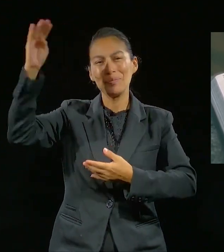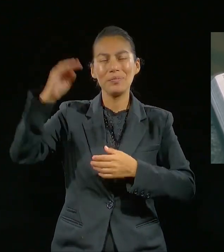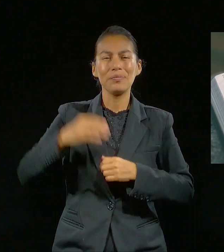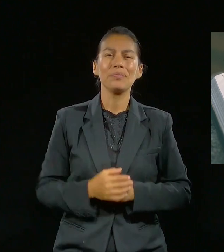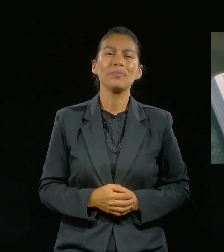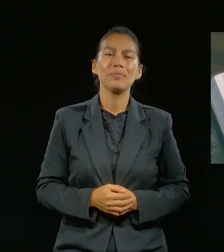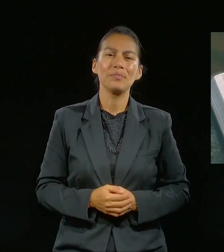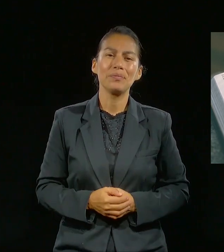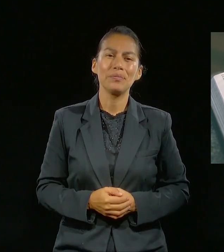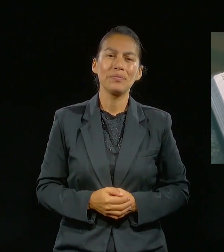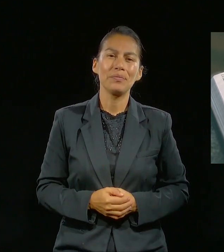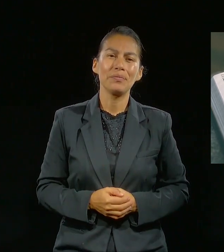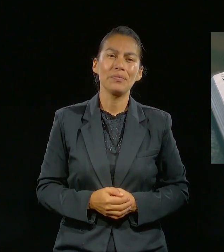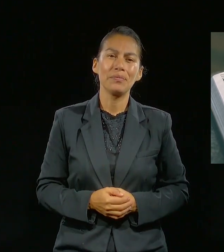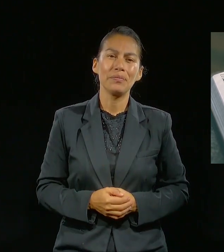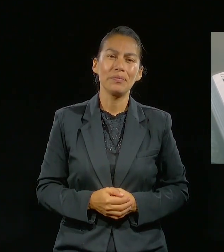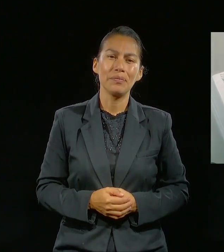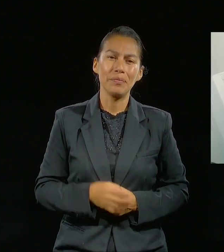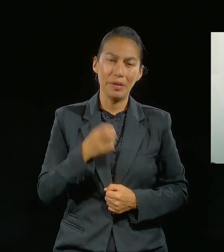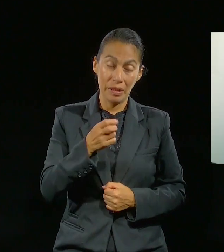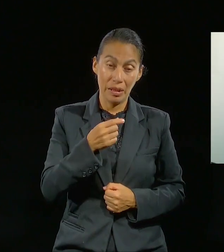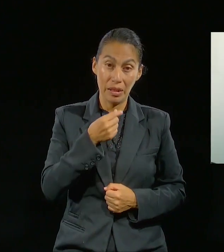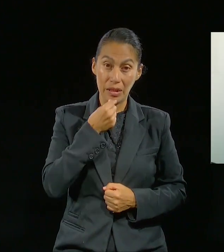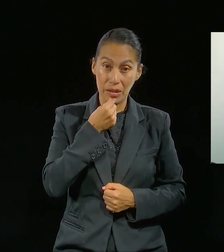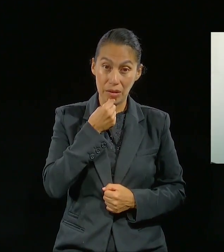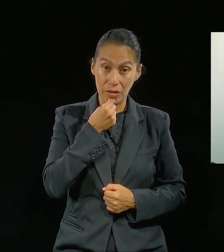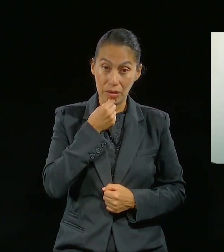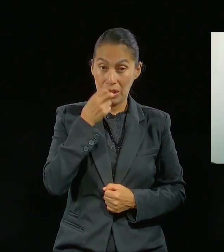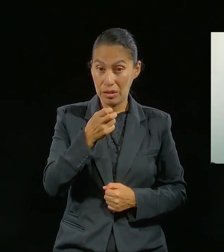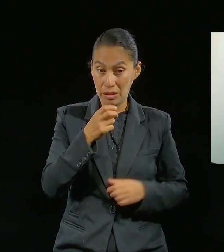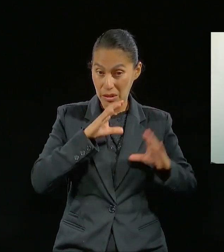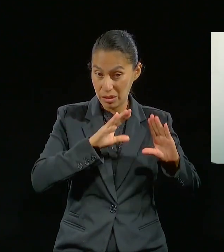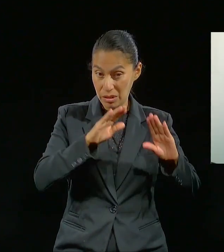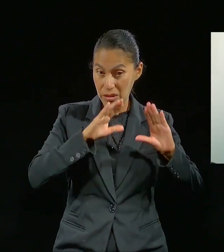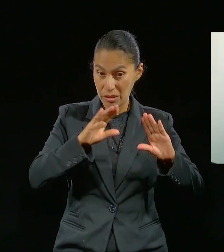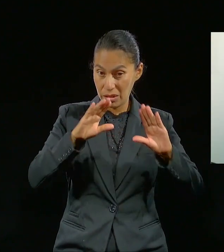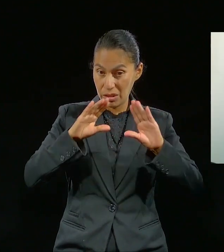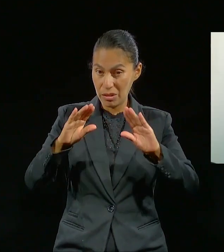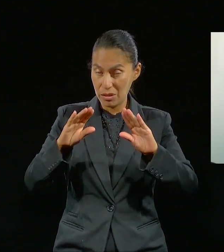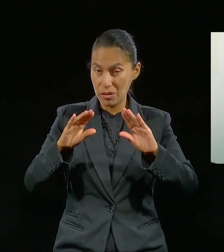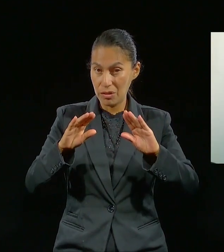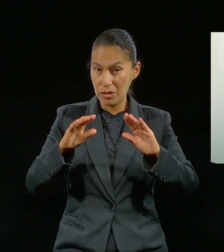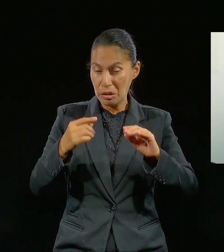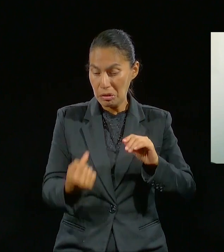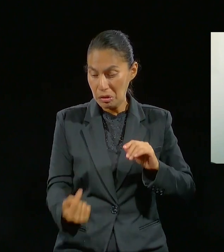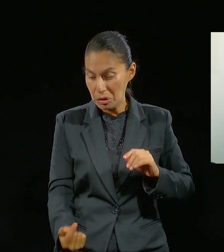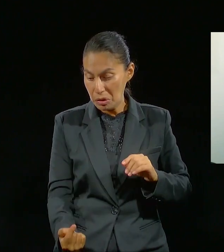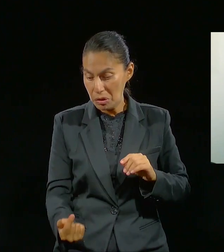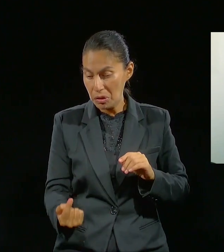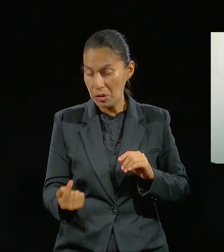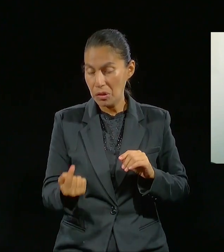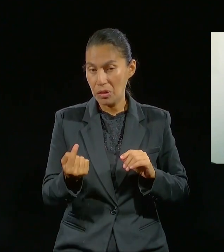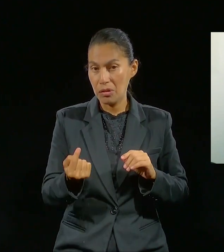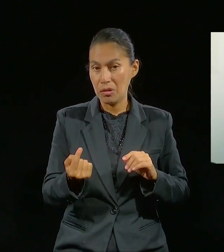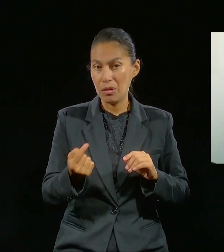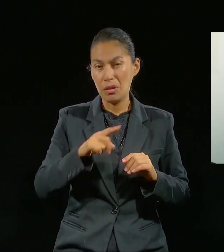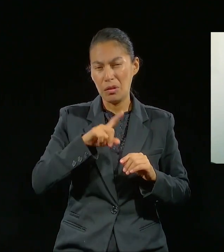en el gozo de tu Señor. Entonces, a los niños hay que formarlos desde chiquitos para cuando sean